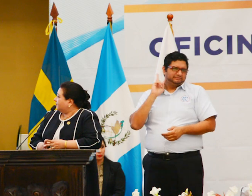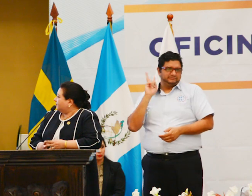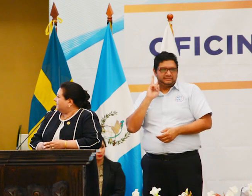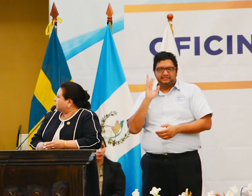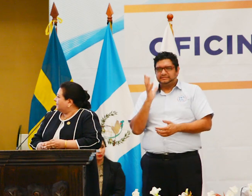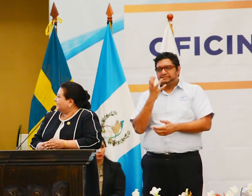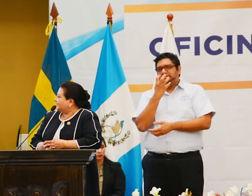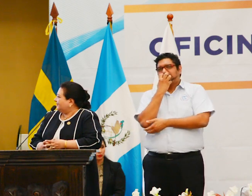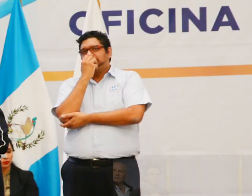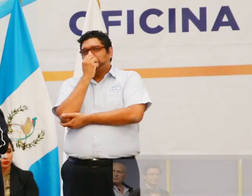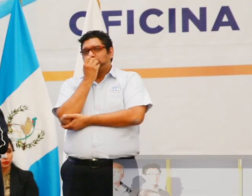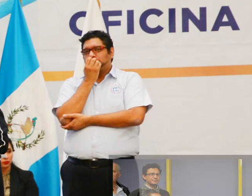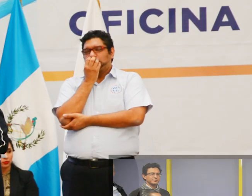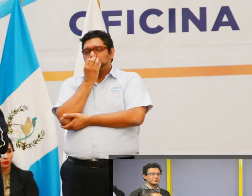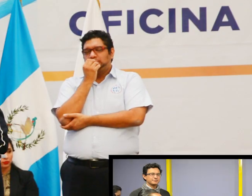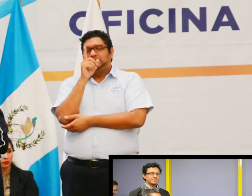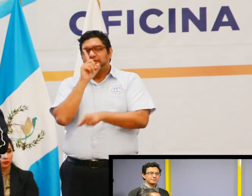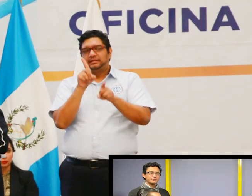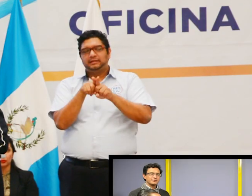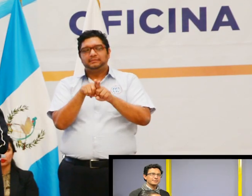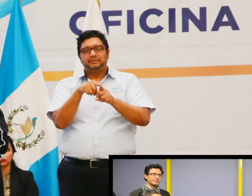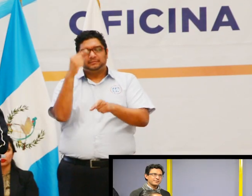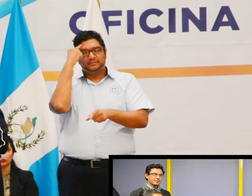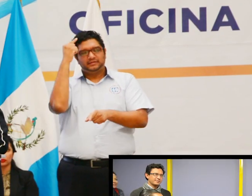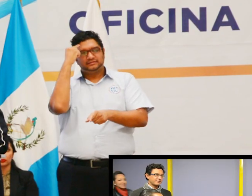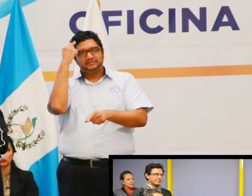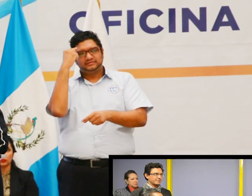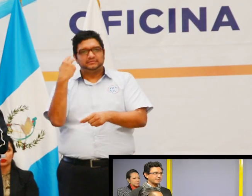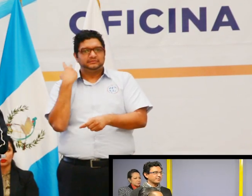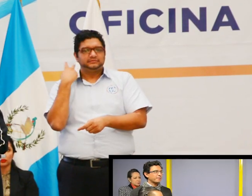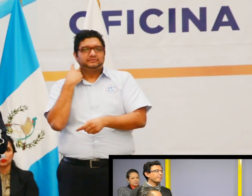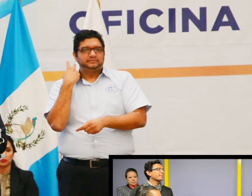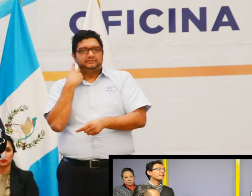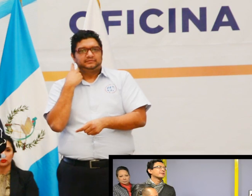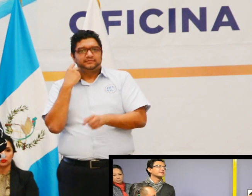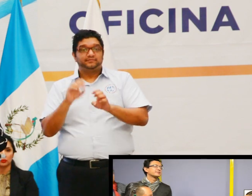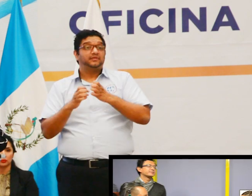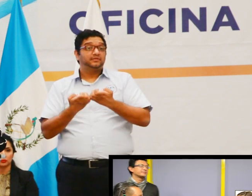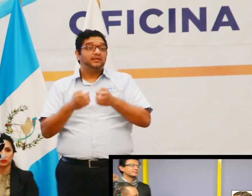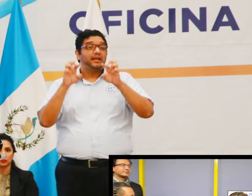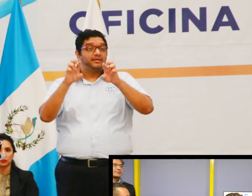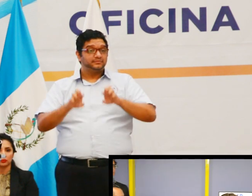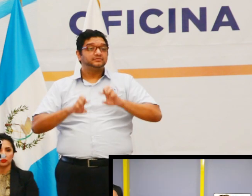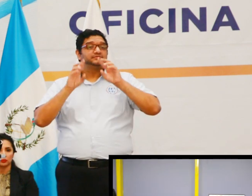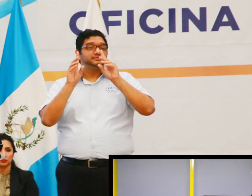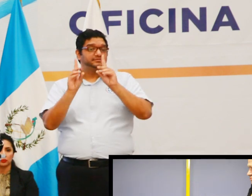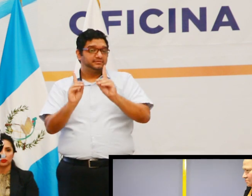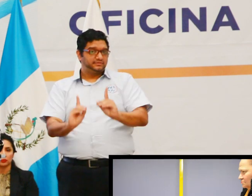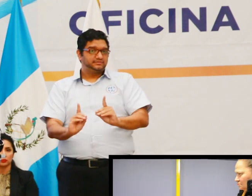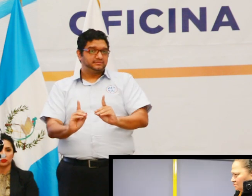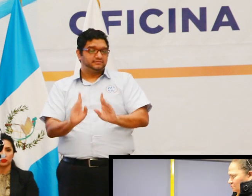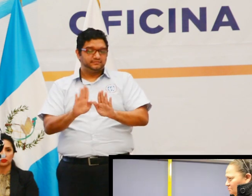ese compromiso también se ha vinculado a los derechos de las personas con discapacidad como un paso que va siguiendo.